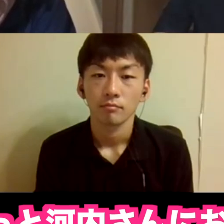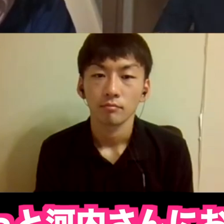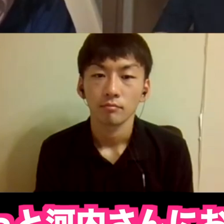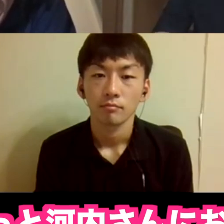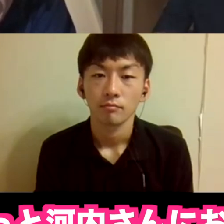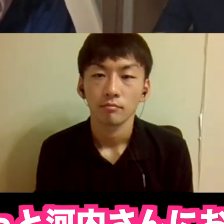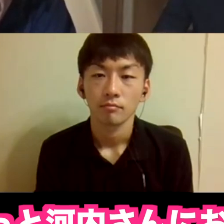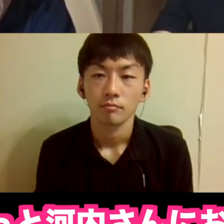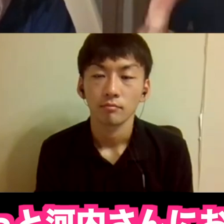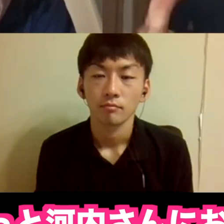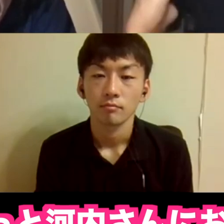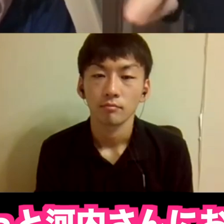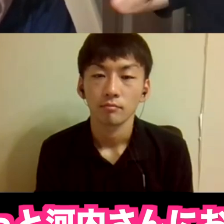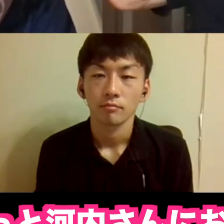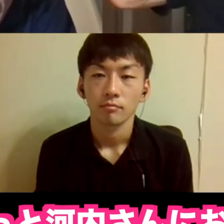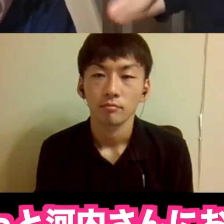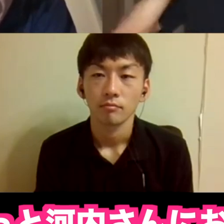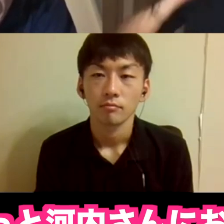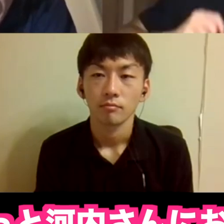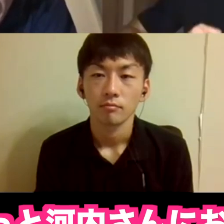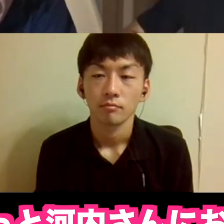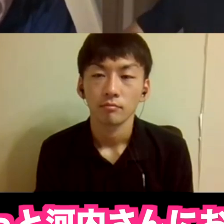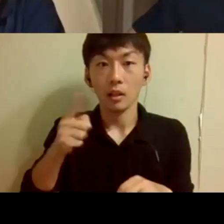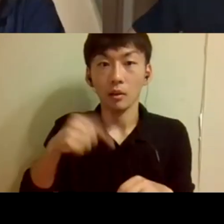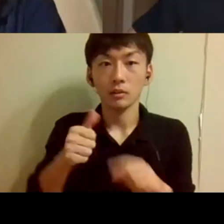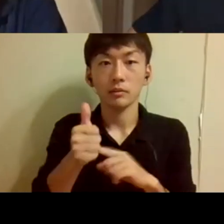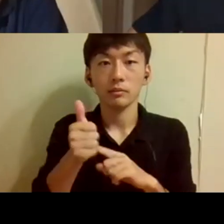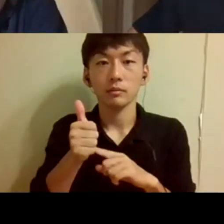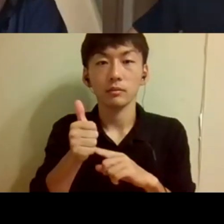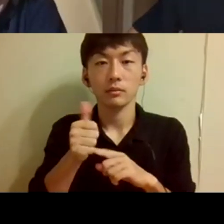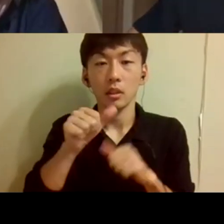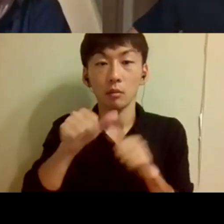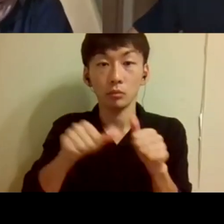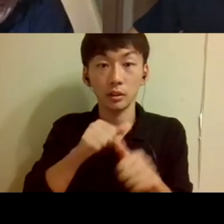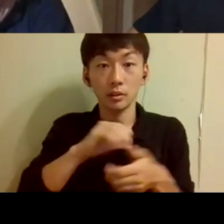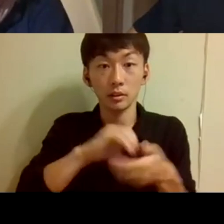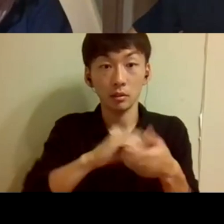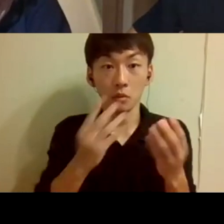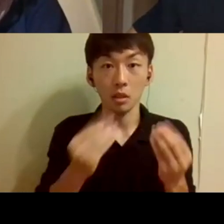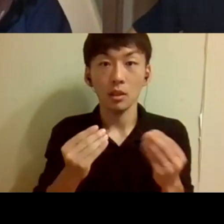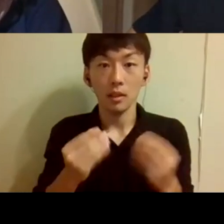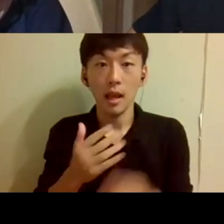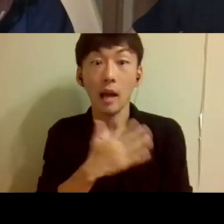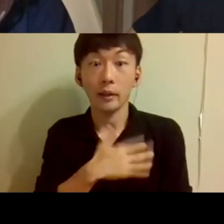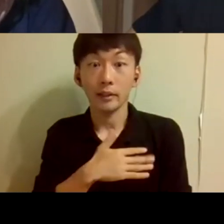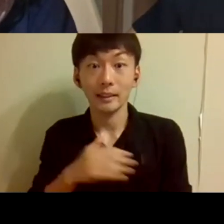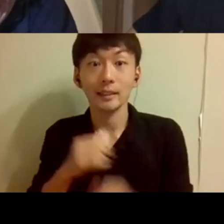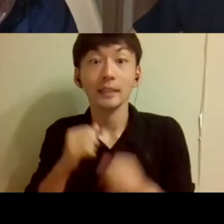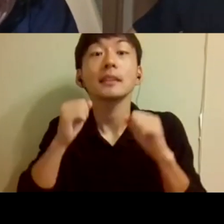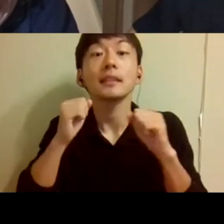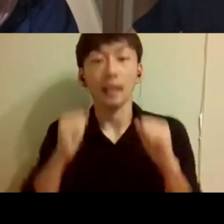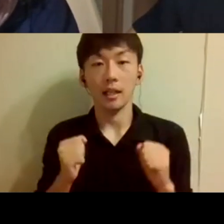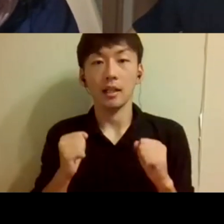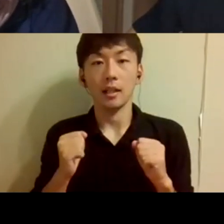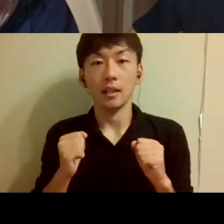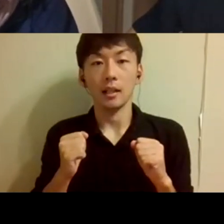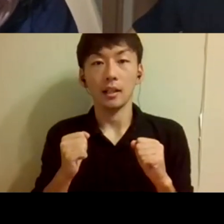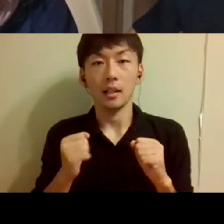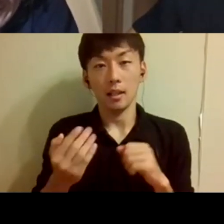曲げある献金に行ったんで春猿はいえーどうアルゼンチンに言いましたパーカーの変換みました